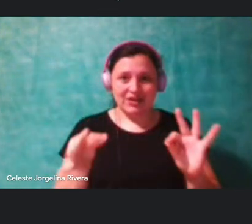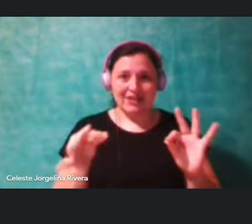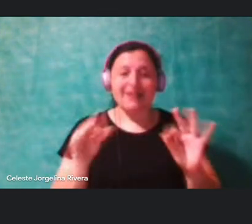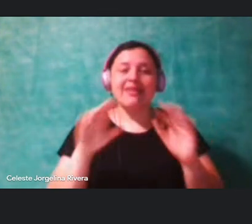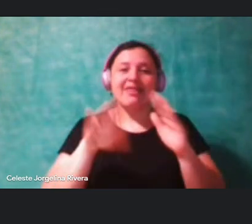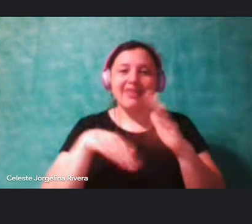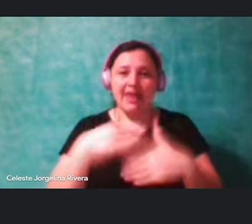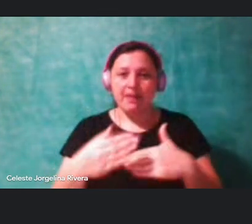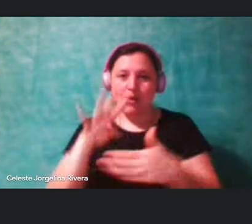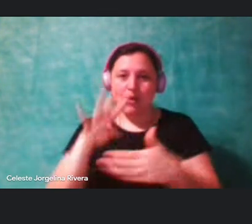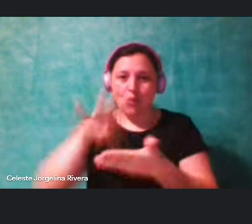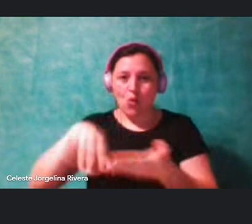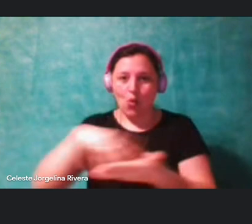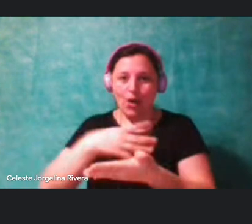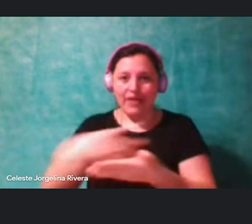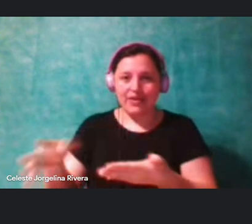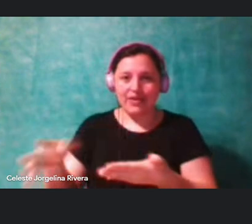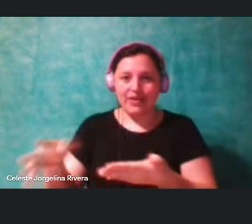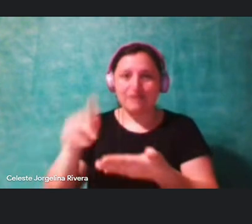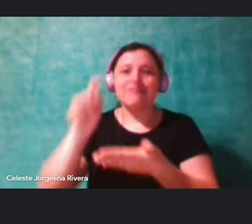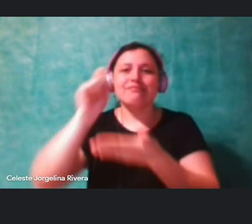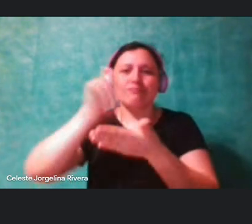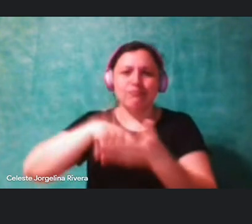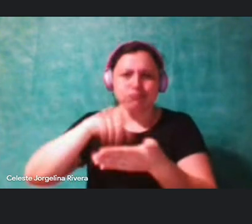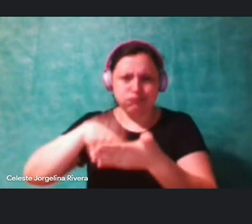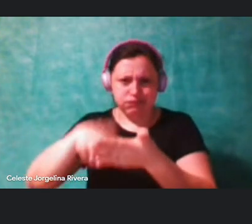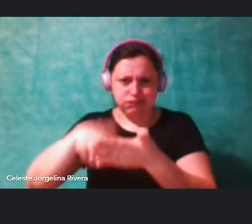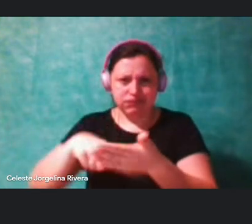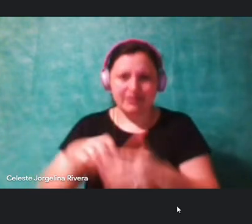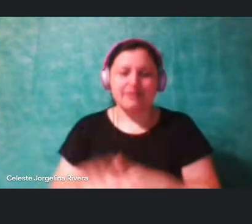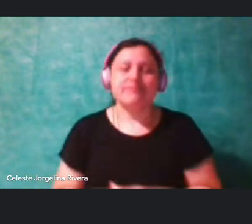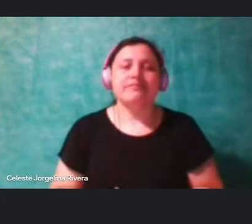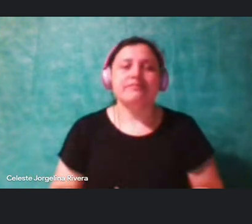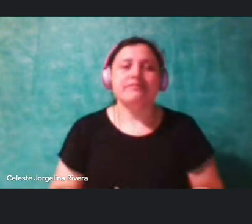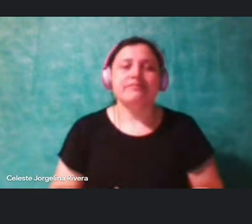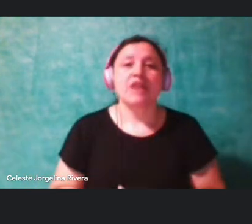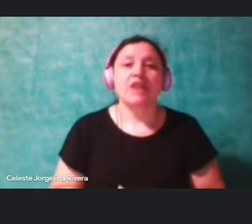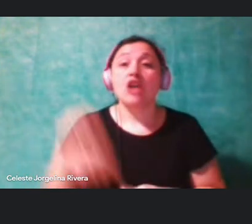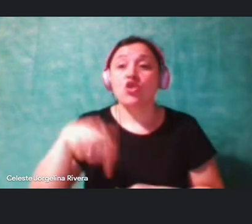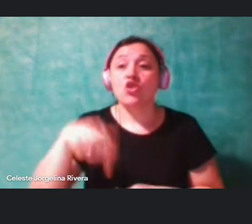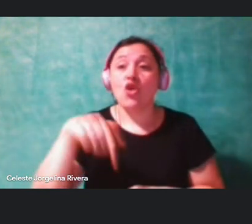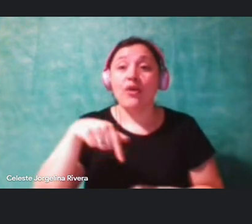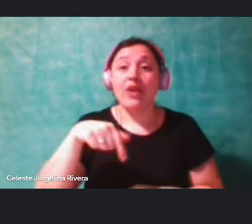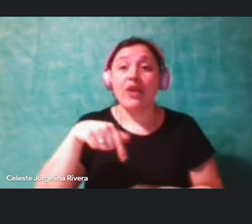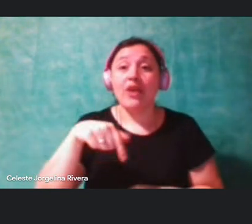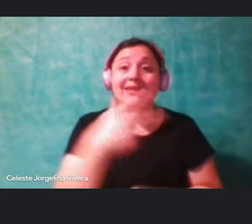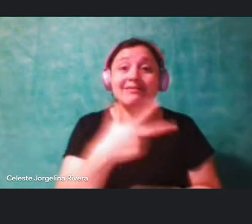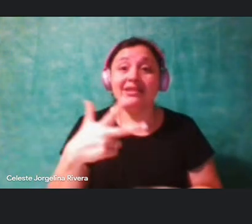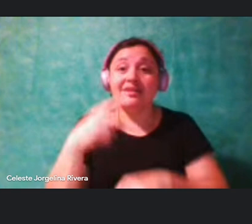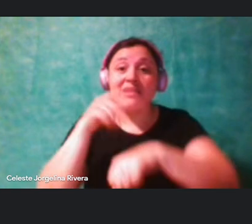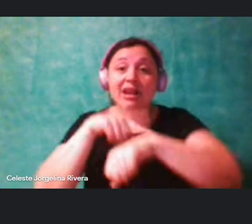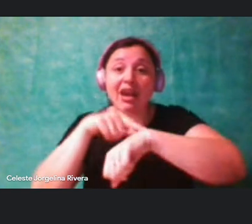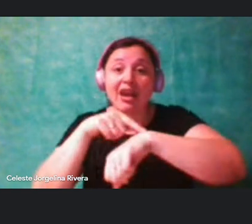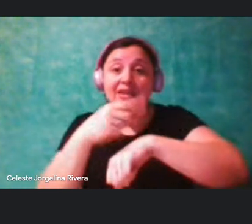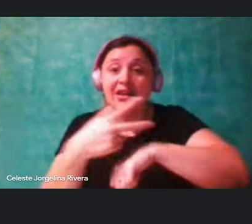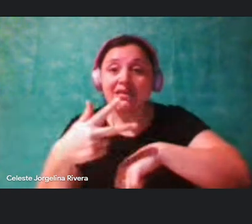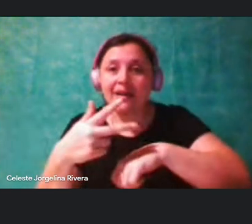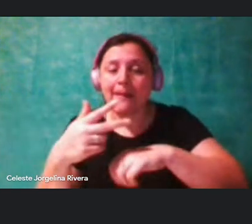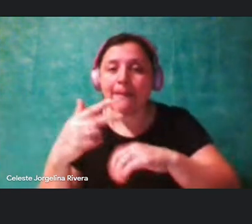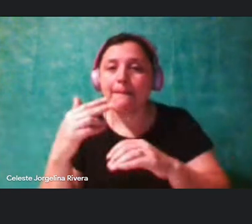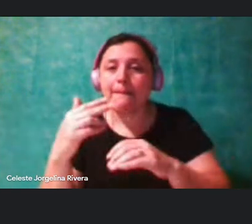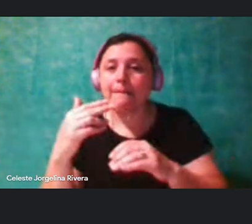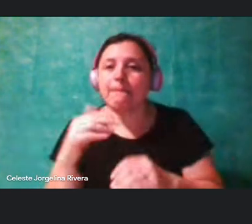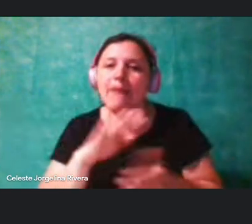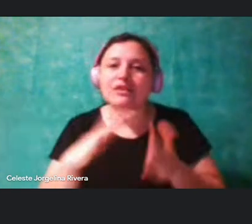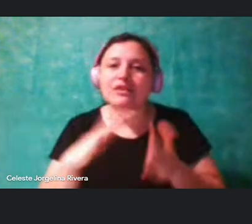¿Mm? Lo vemos entonces. Yo tengo I33. Menos 10.